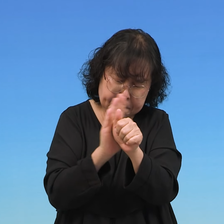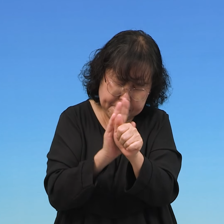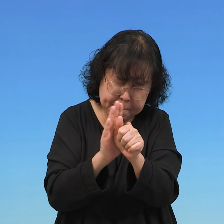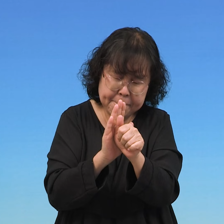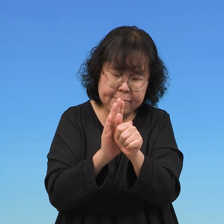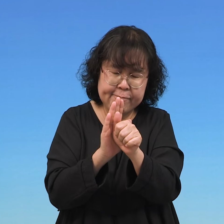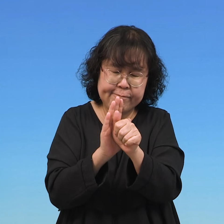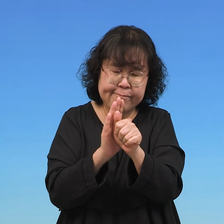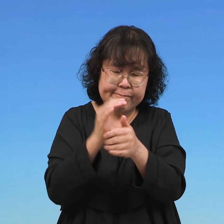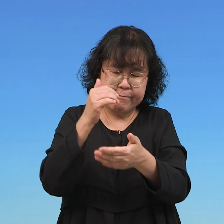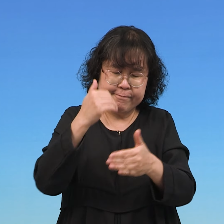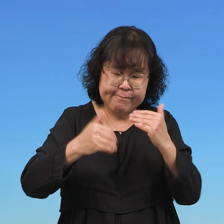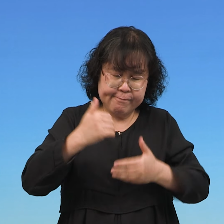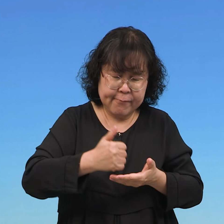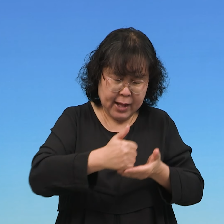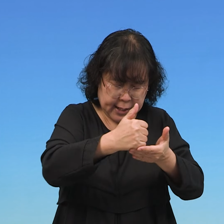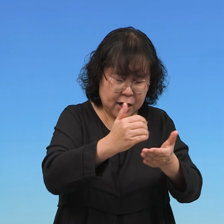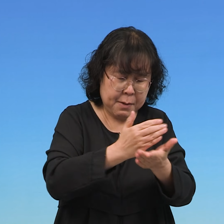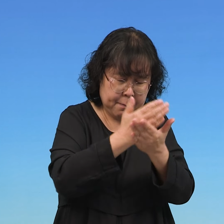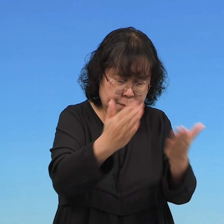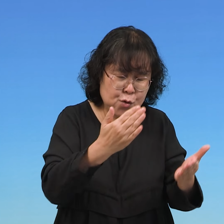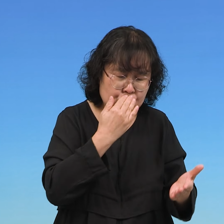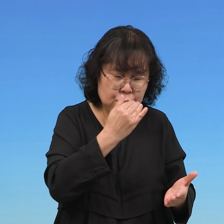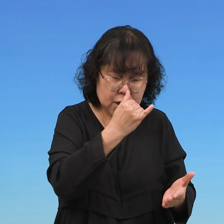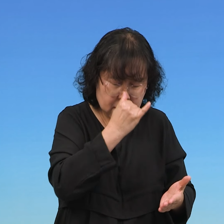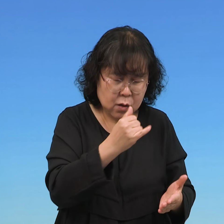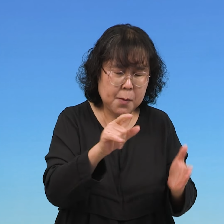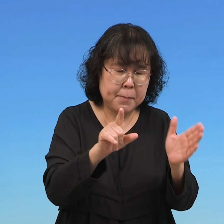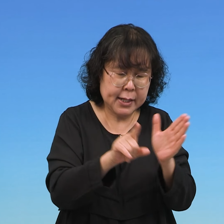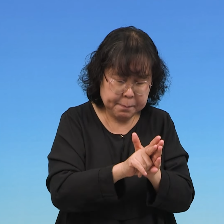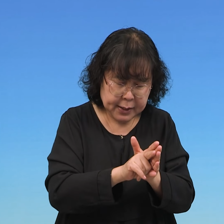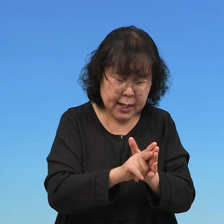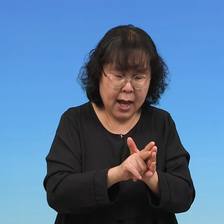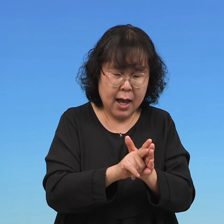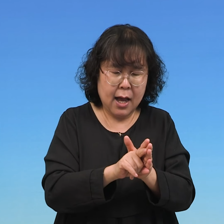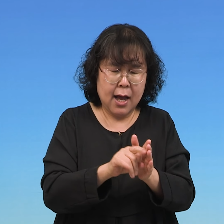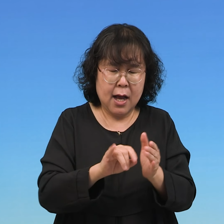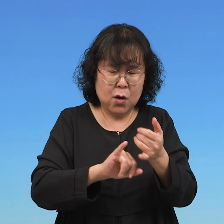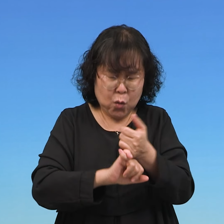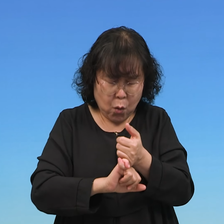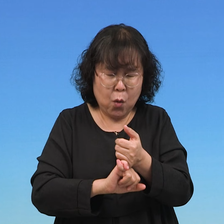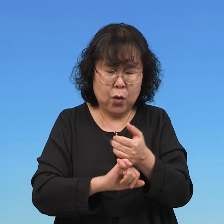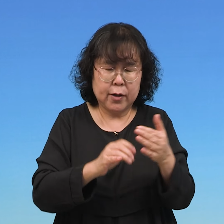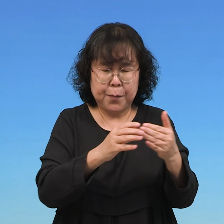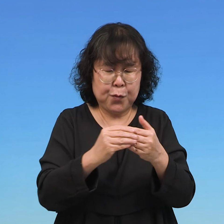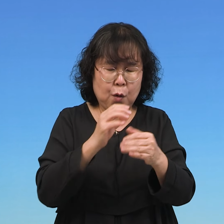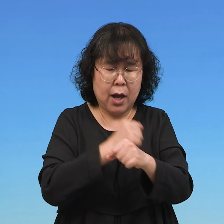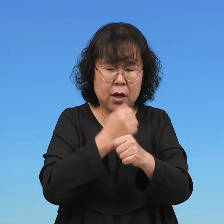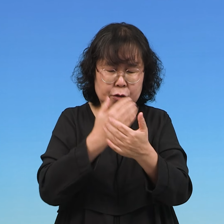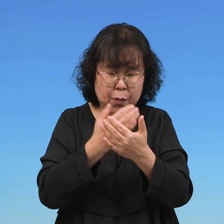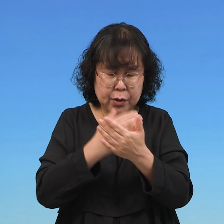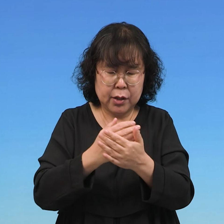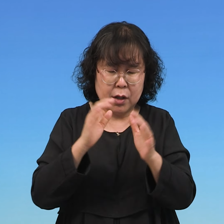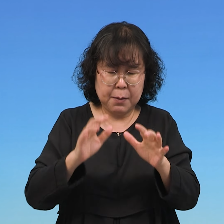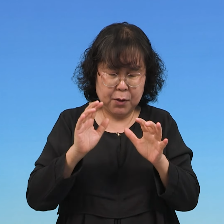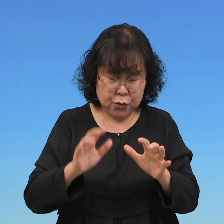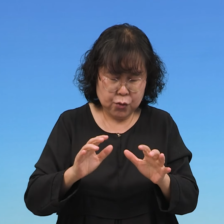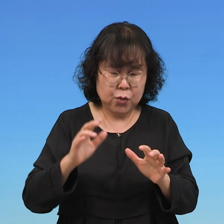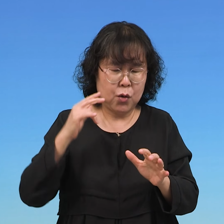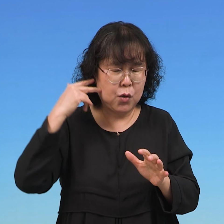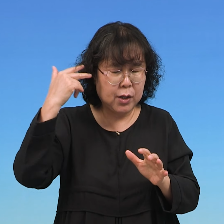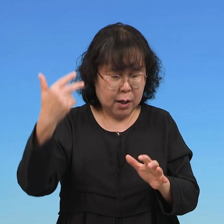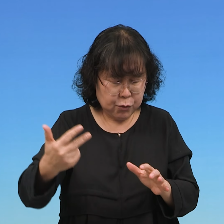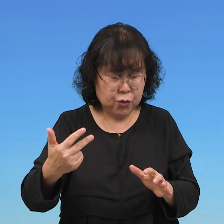환대를 베풀 여유가 생기는 줄 믿사오니 그들을 하나님 꼭 그렇게 인도하여 주시옵소서. 이번 주, 다음